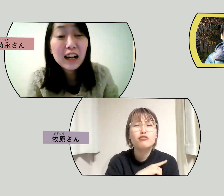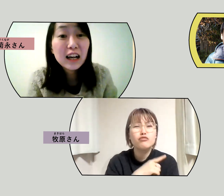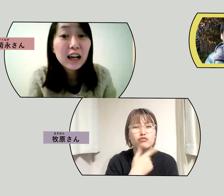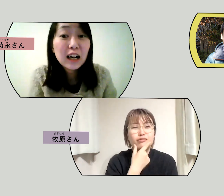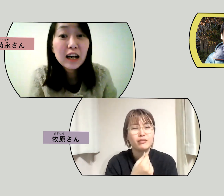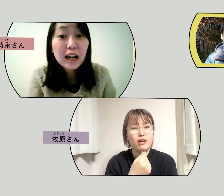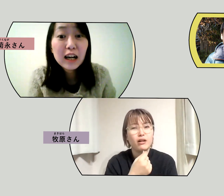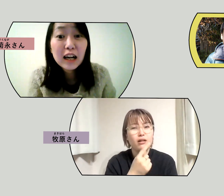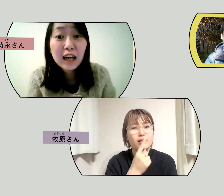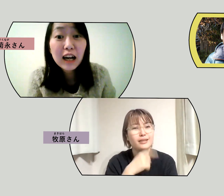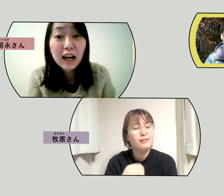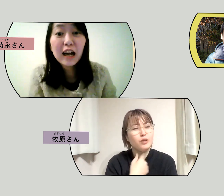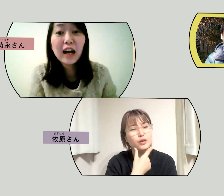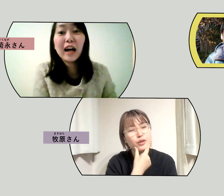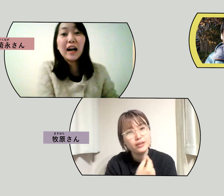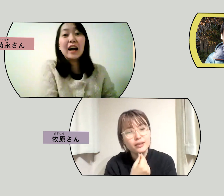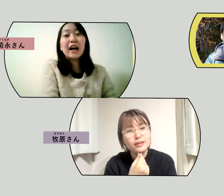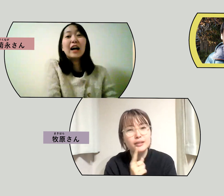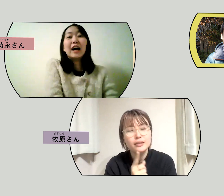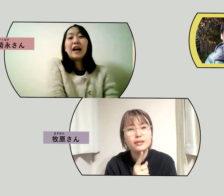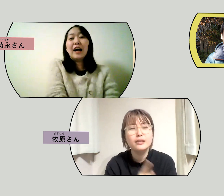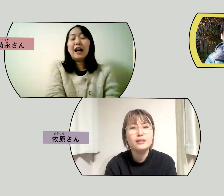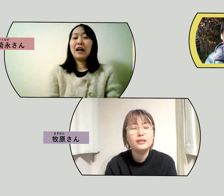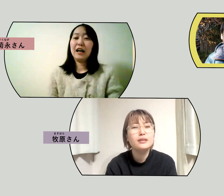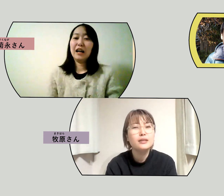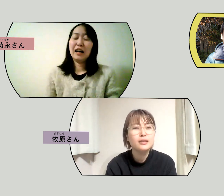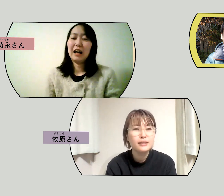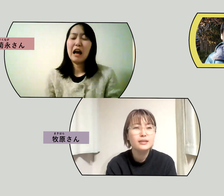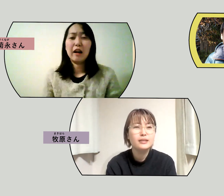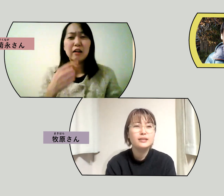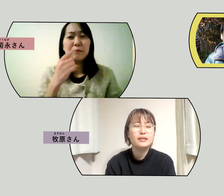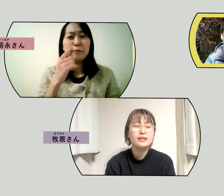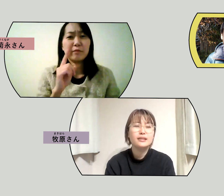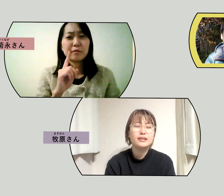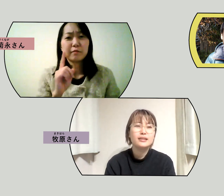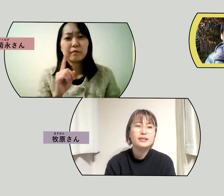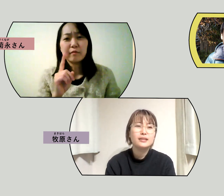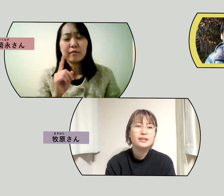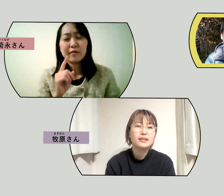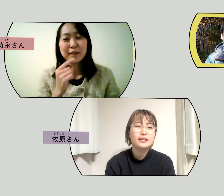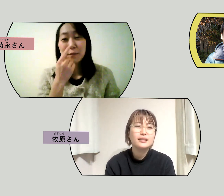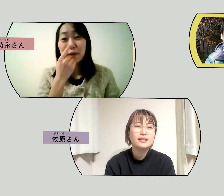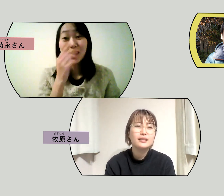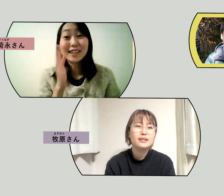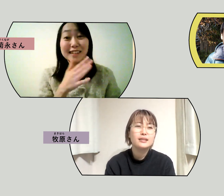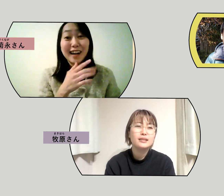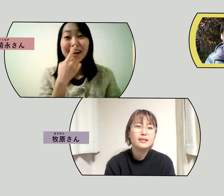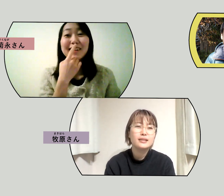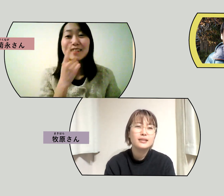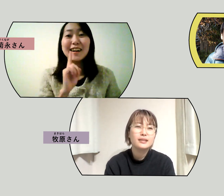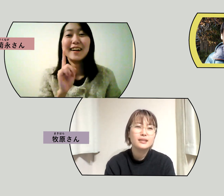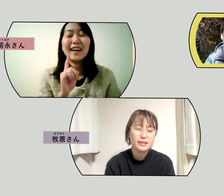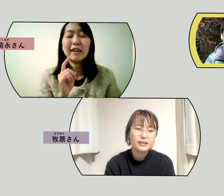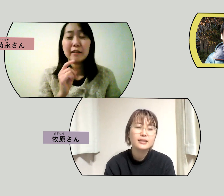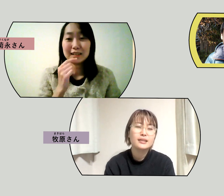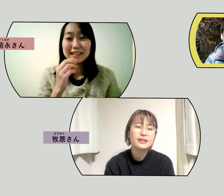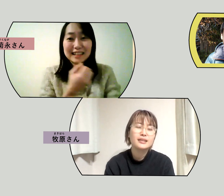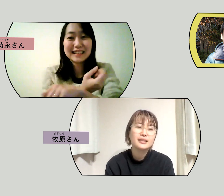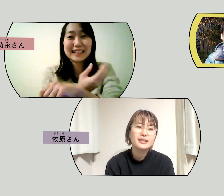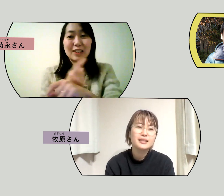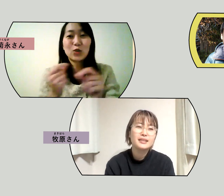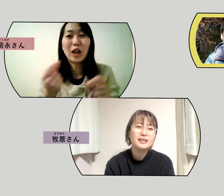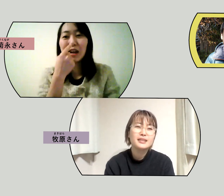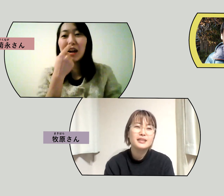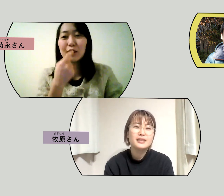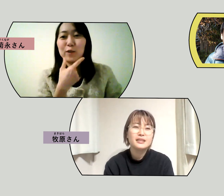ですか自分の好きなことは何かですねうーん私